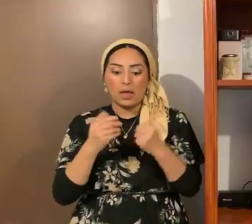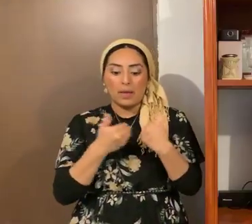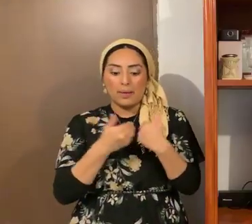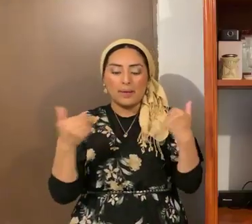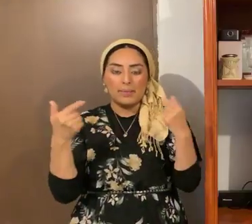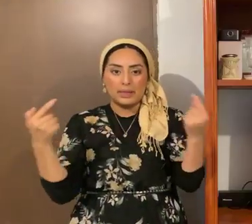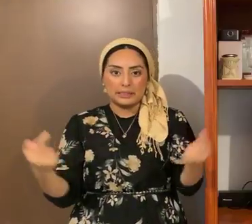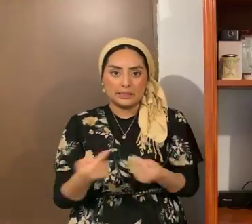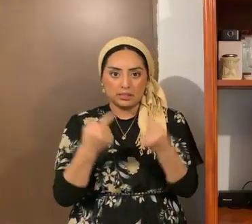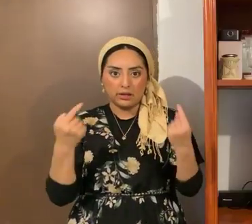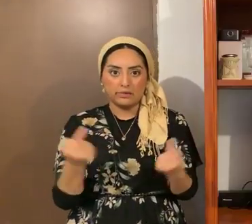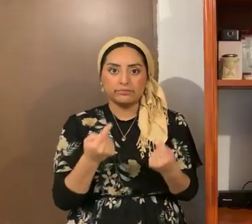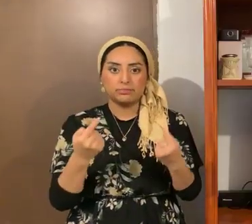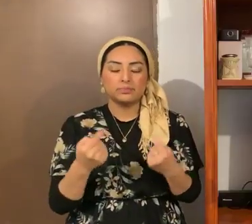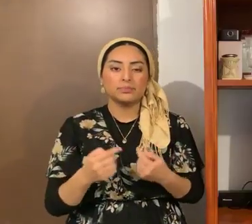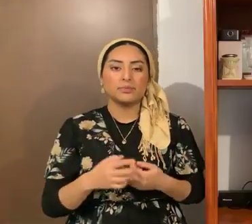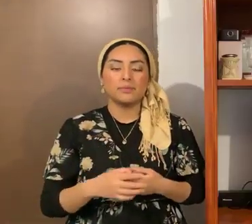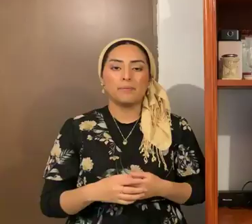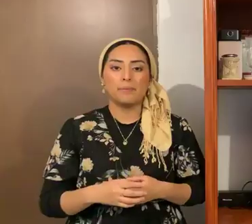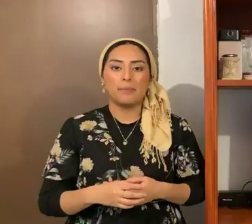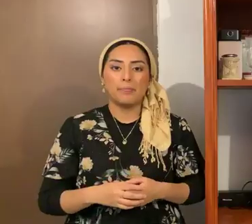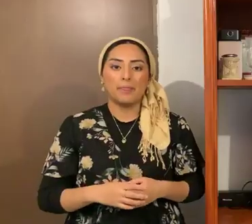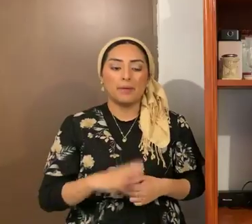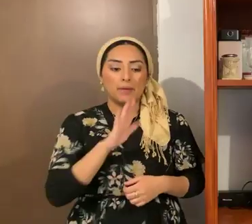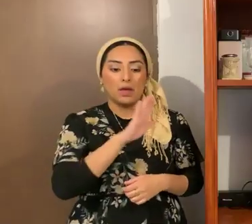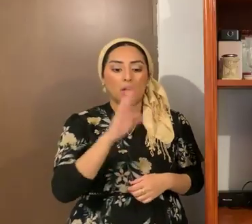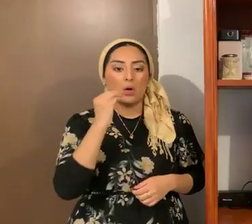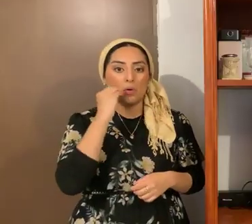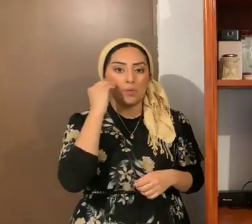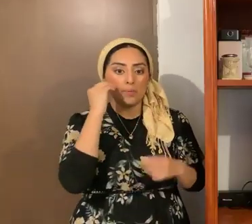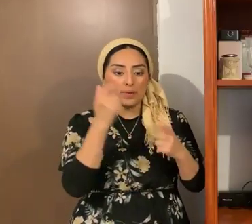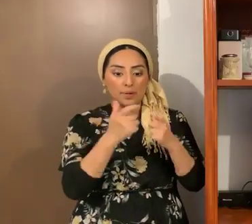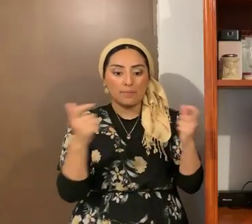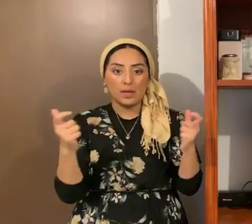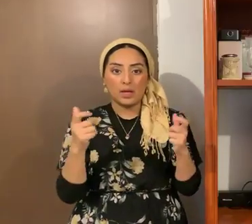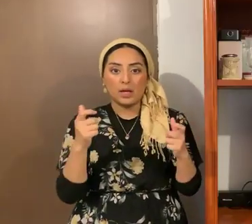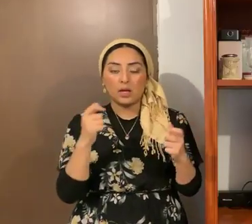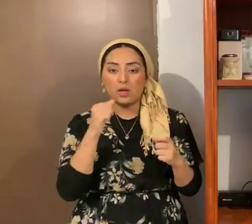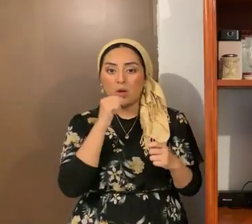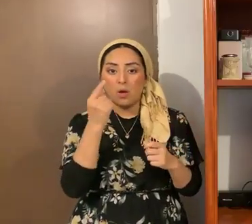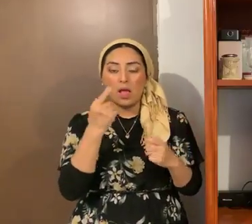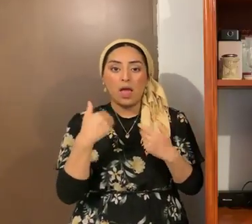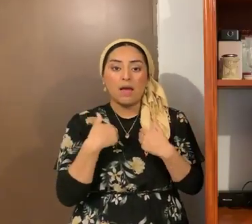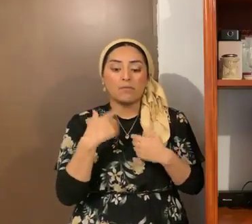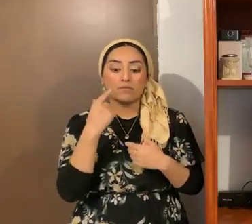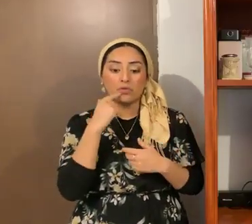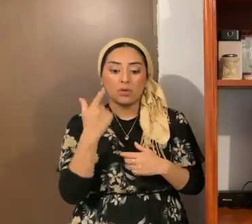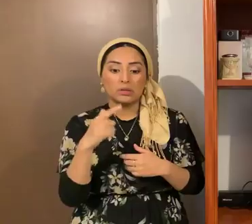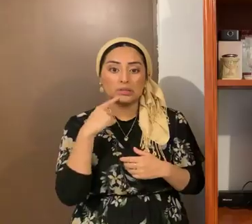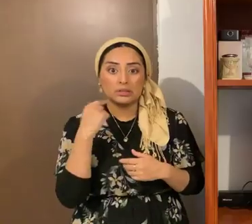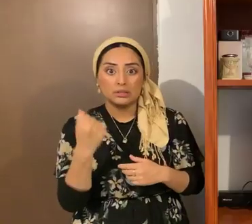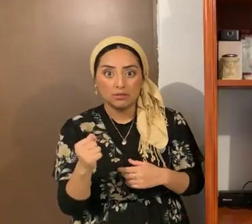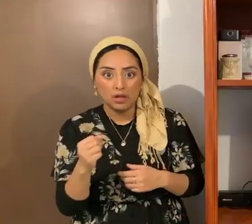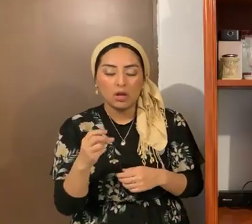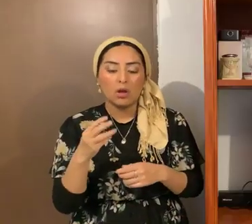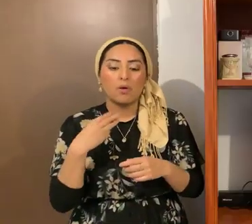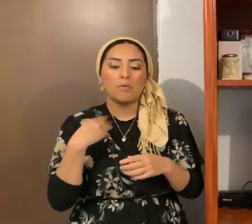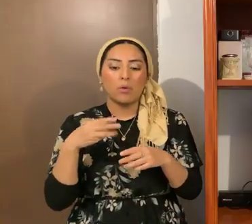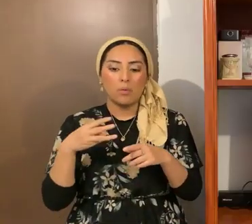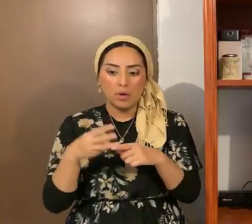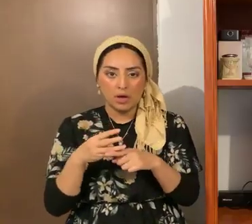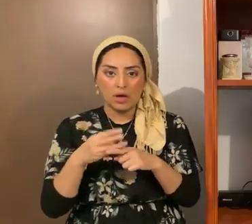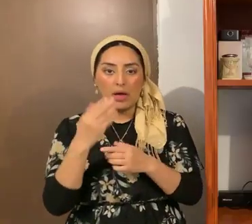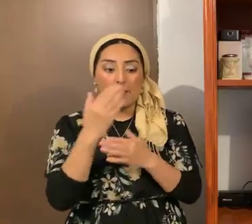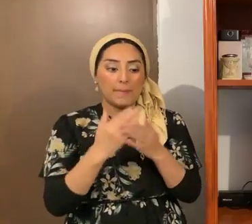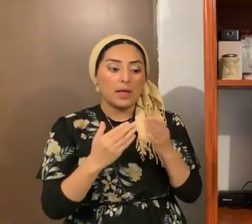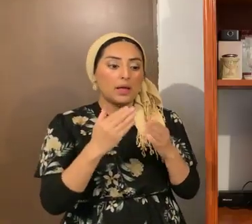aquel que invoca el nombre de Yahshua HaMashiach. Pero en cada casa grande no solamente hay utensilios de oro y de plata, sino también de madera y de barro, y unos